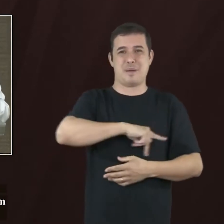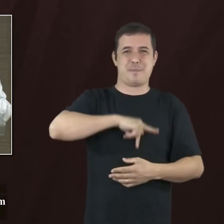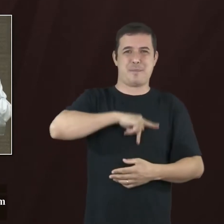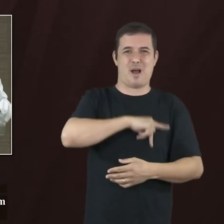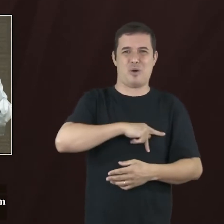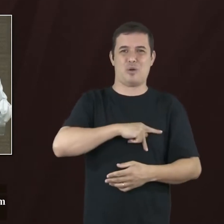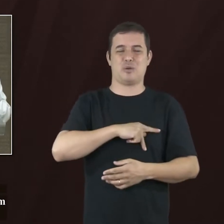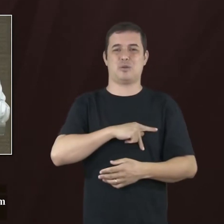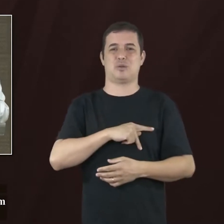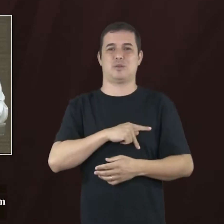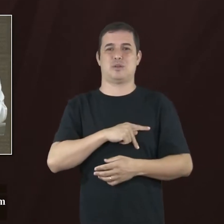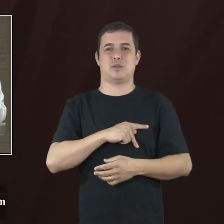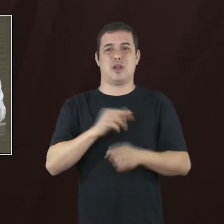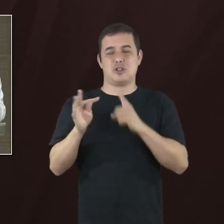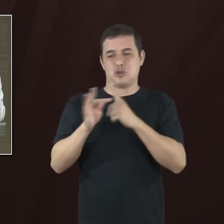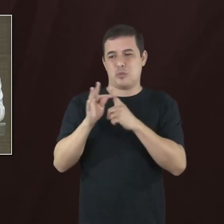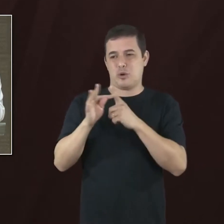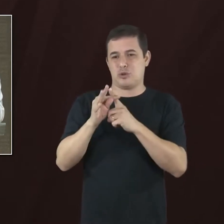tinha essa